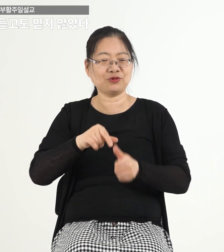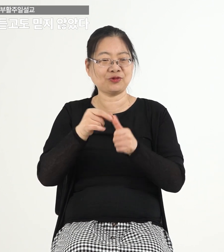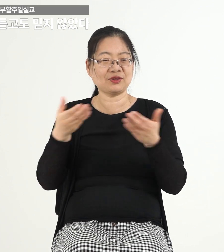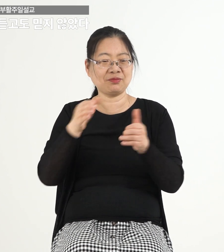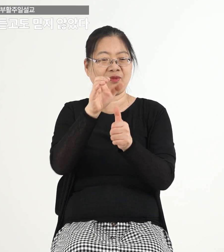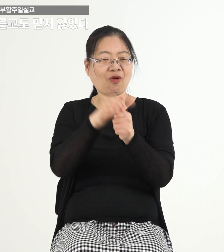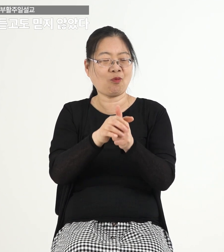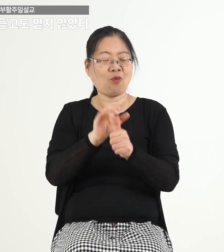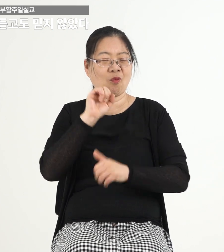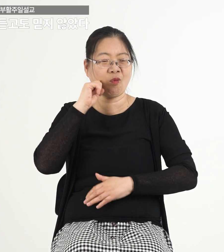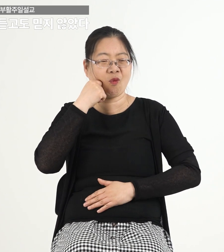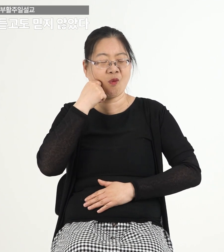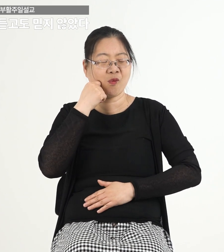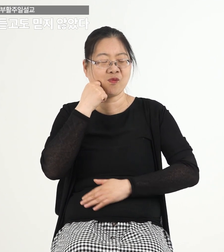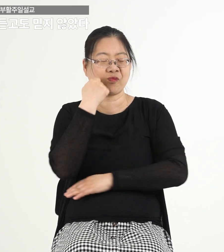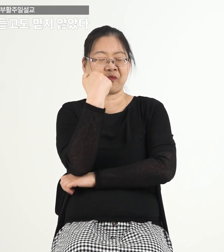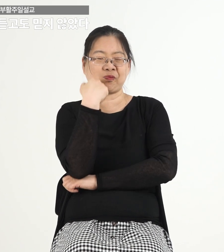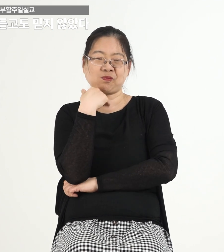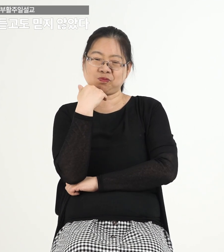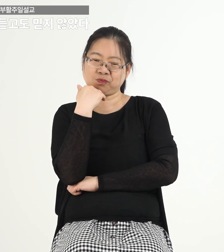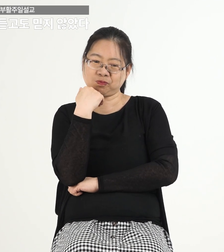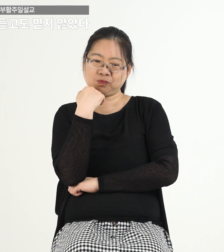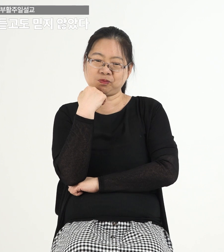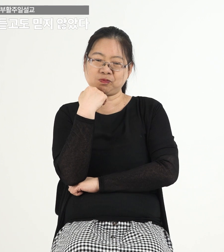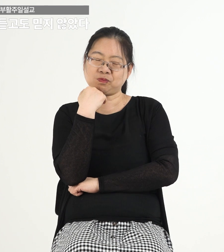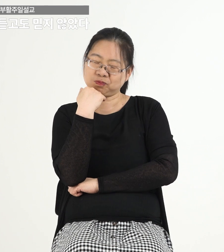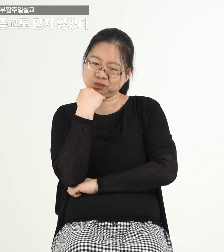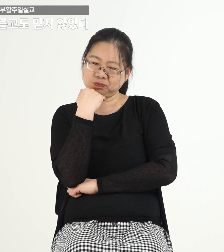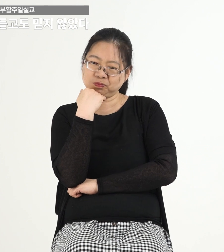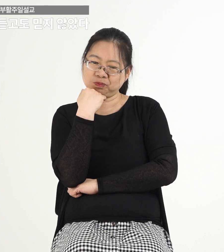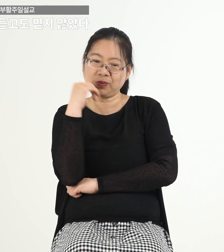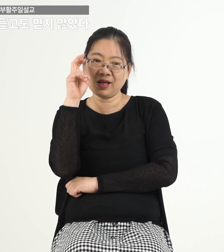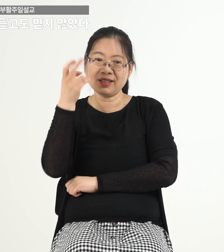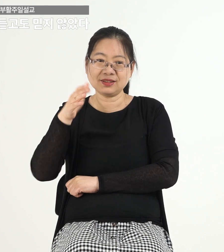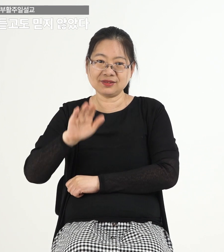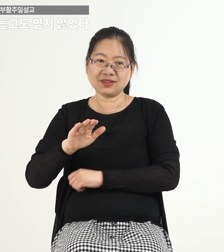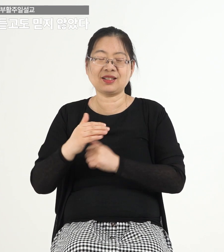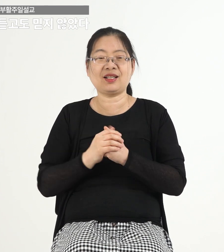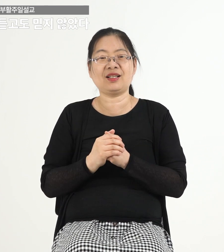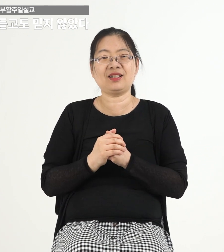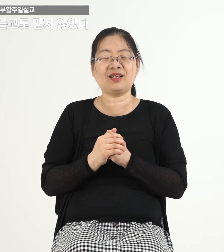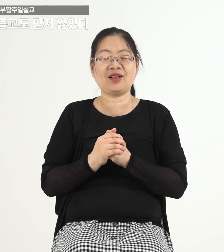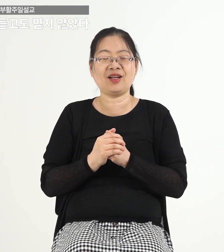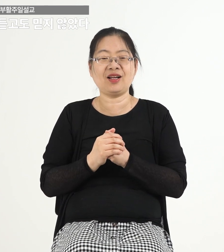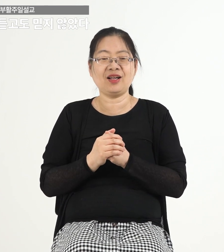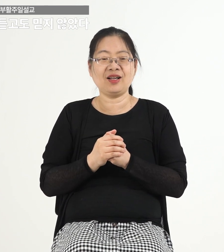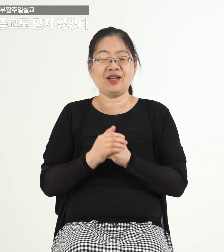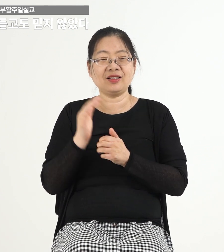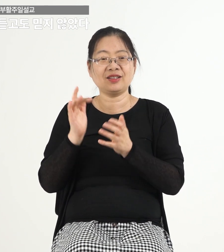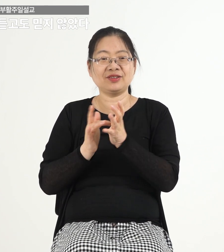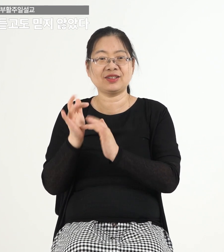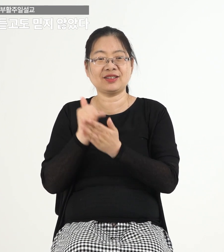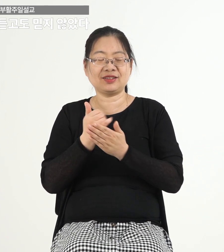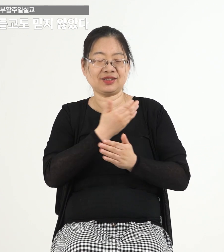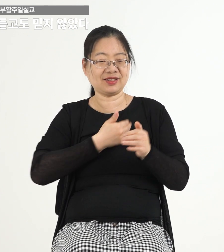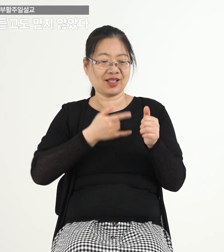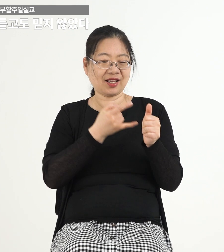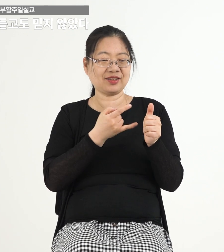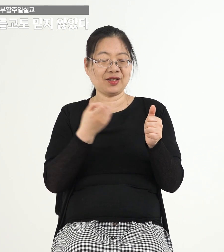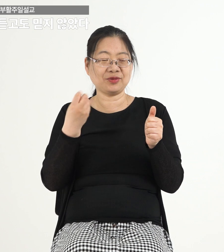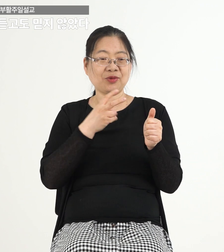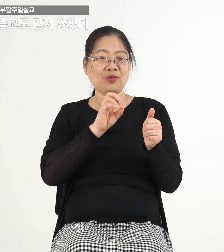막길동말동한데, 그런 제자들에게 바로 거기 어떤 여과장치도 없이 또